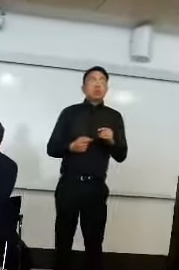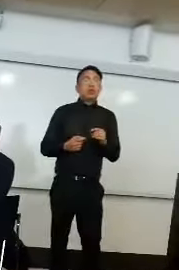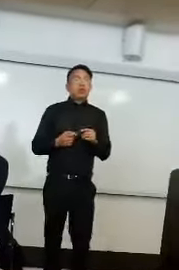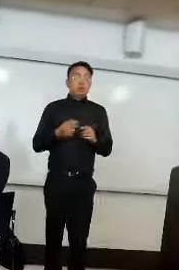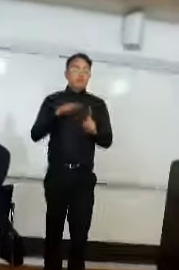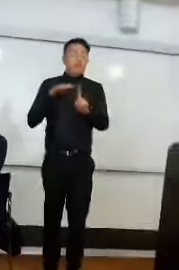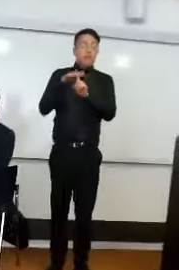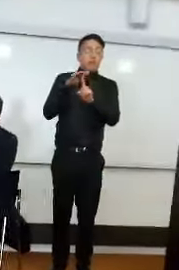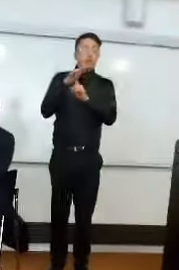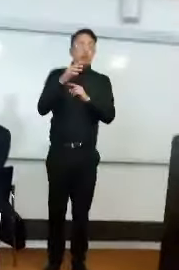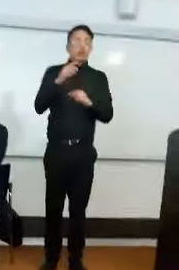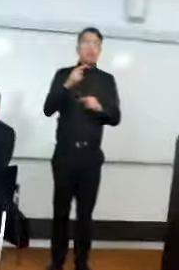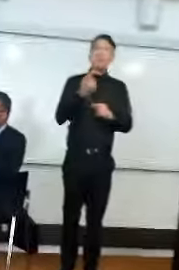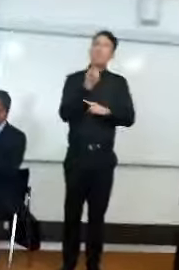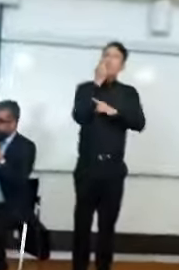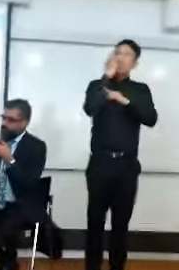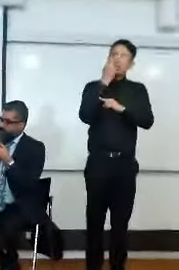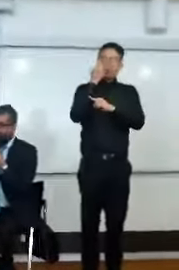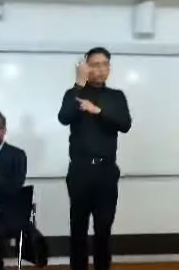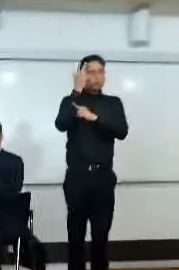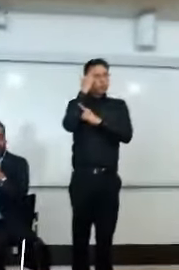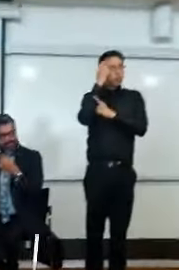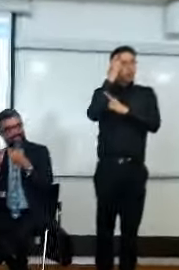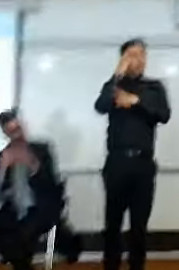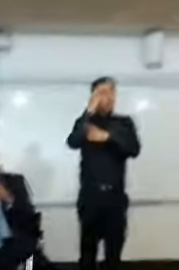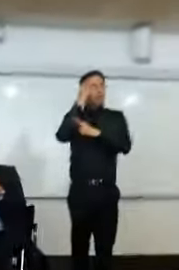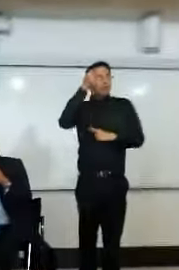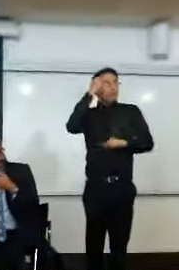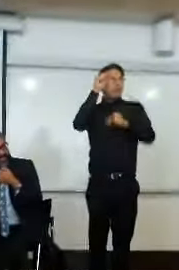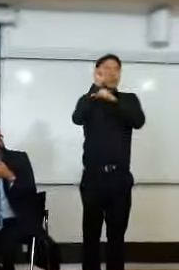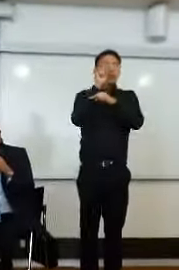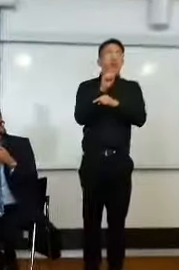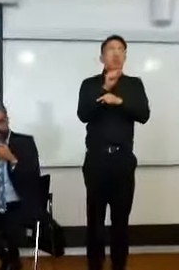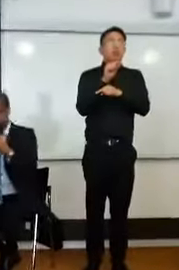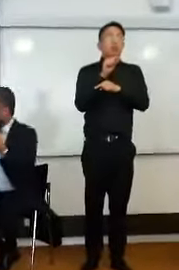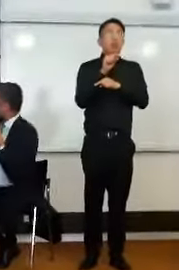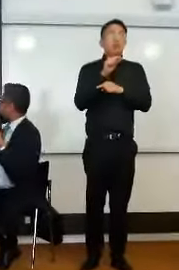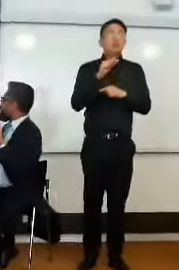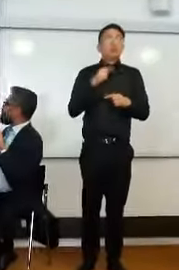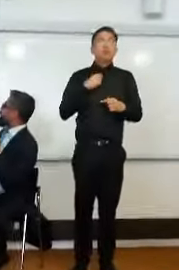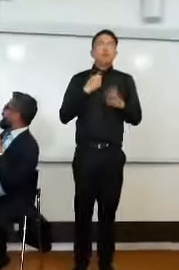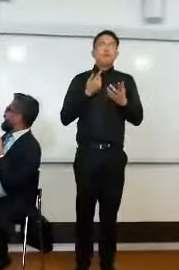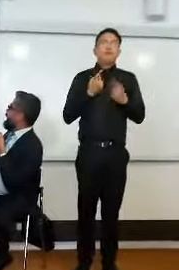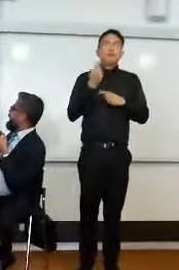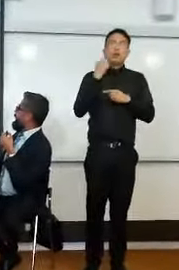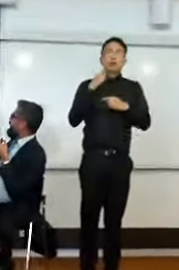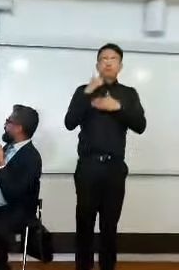crítica, digamos, que está en el diario vivir, aquí el trasegar es la...